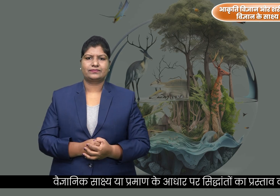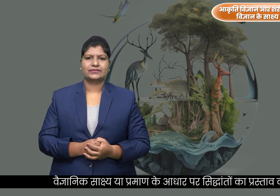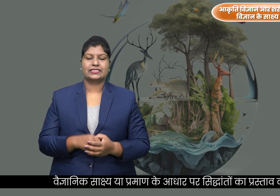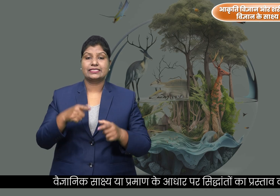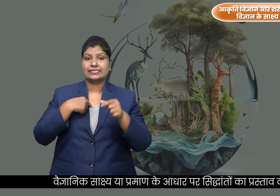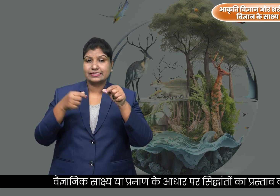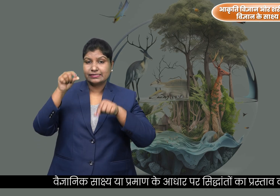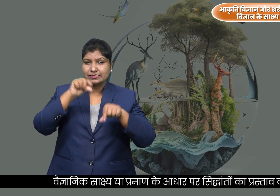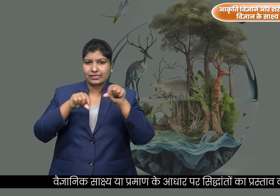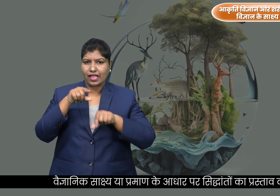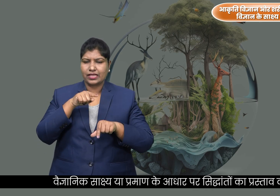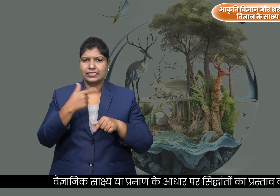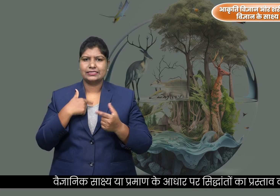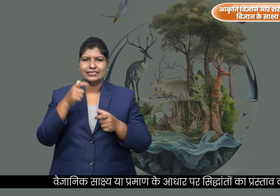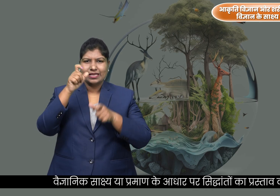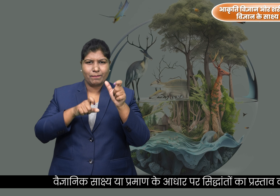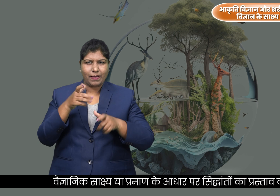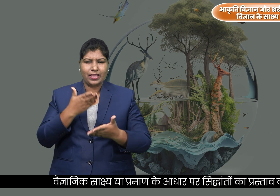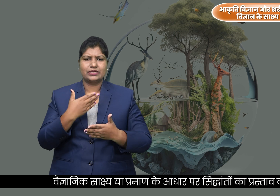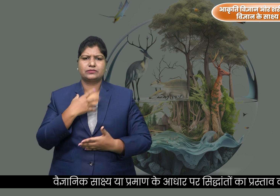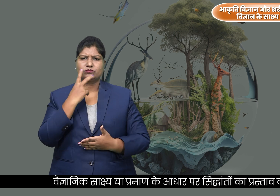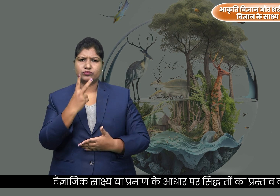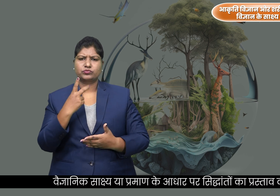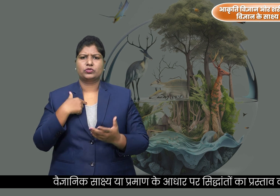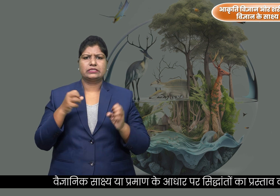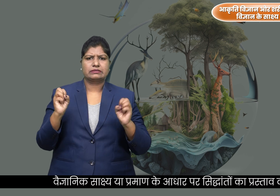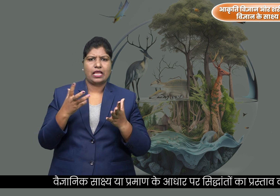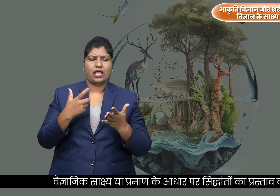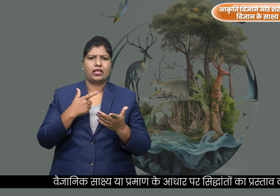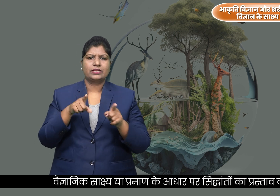वैज्ञानिक साक्ष्य या प्रमाण के आधार पर सिद्धांतों का प्रस्ताव करते हैं।